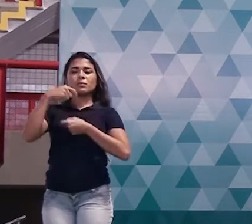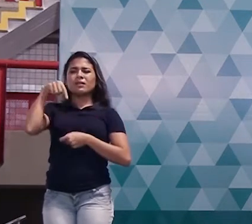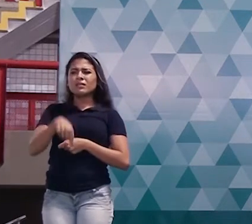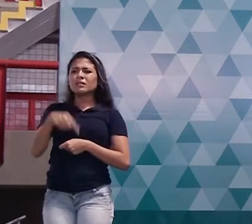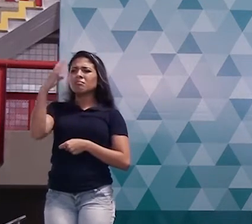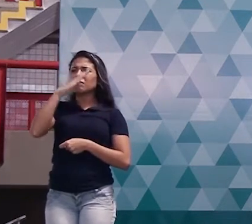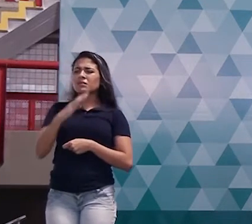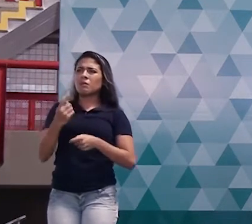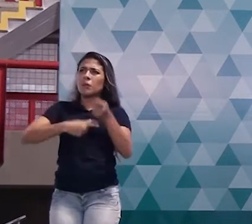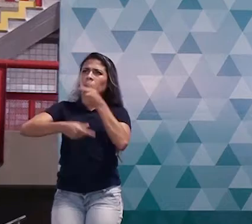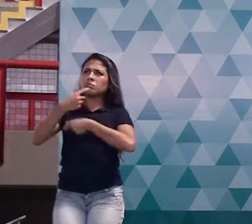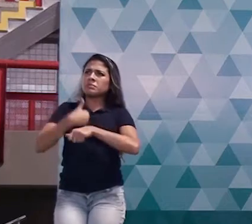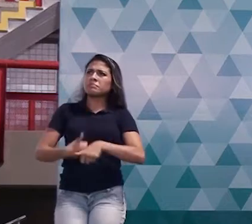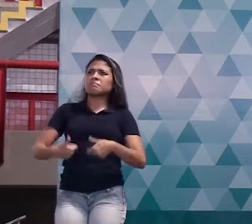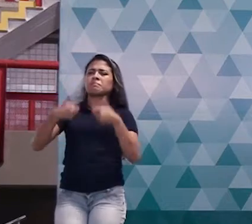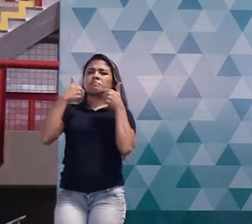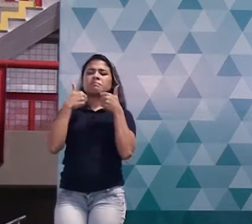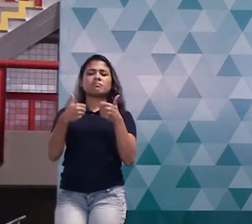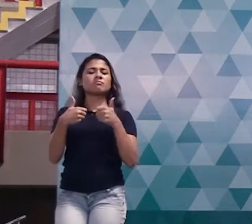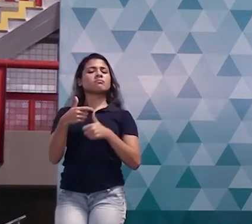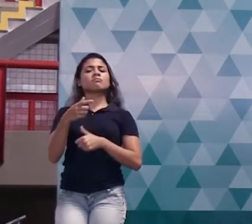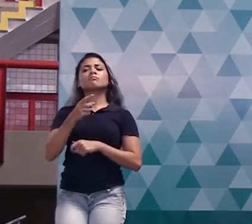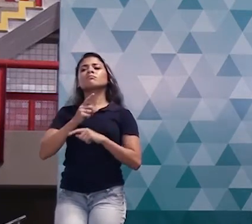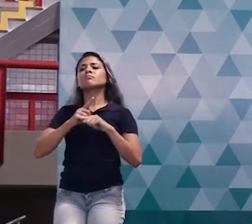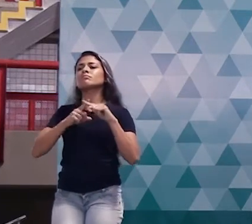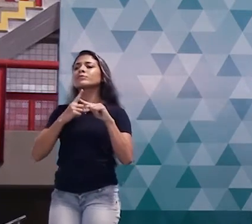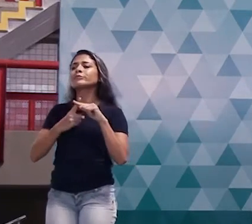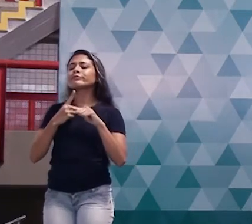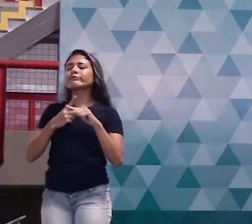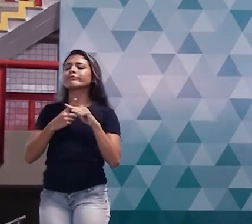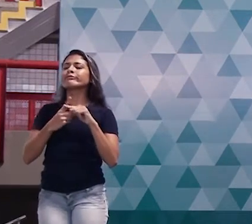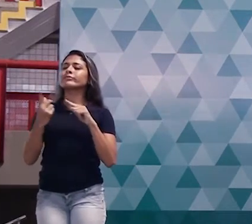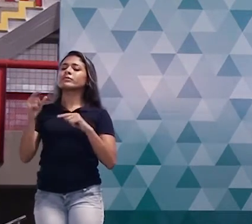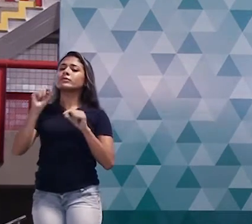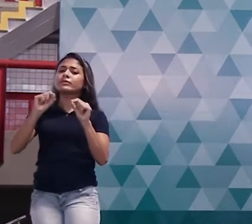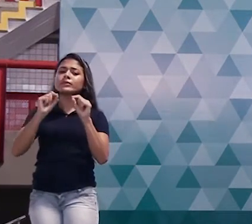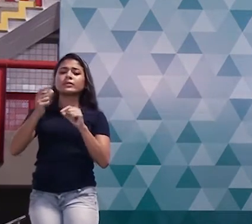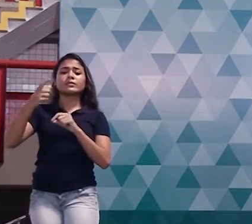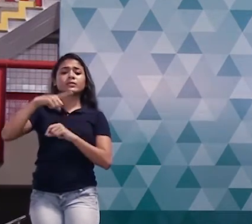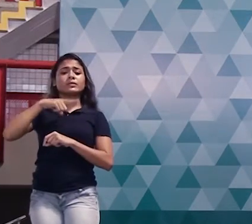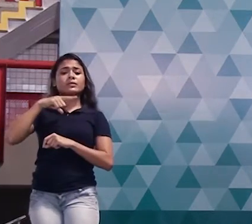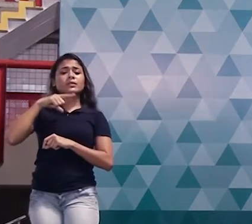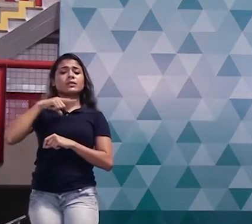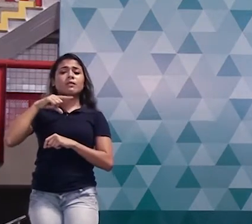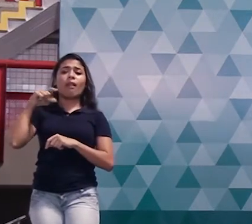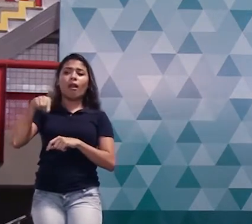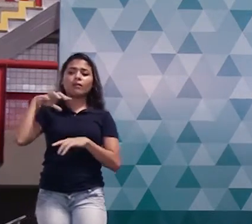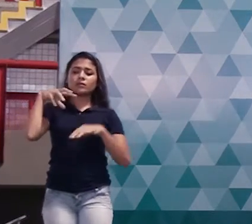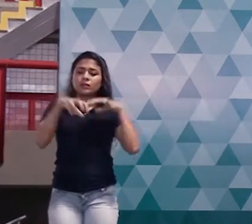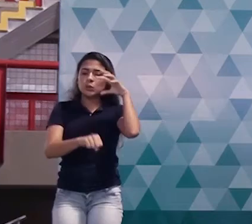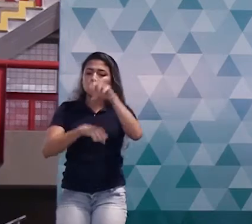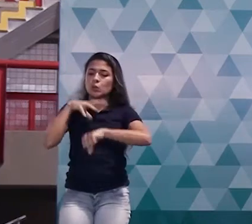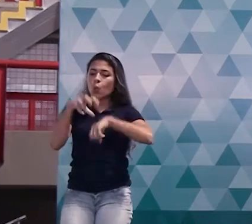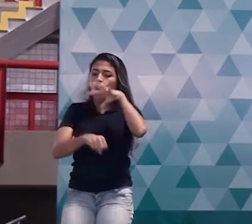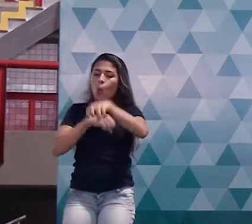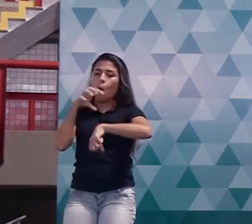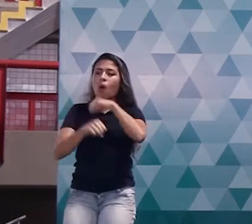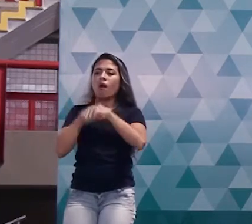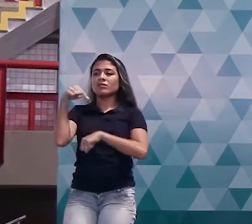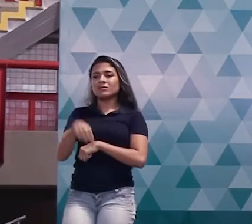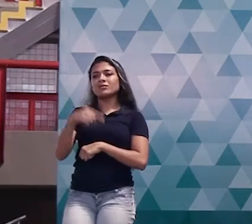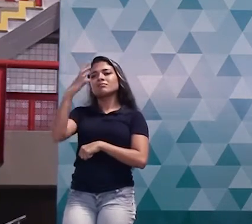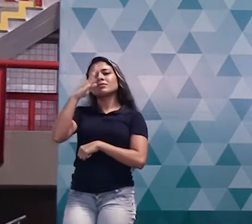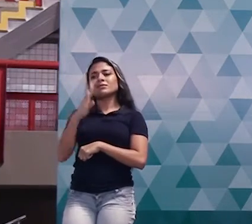muita mudança. Porque lembre-se, nós éramos uma colônia de exploração. E se nós éramos uma colônia de